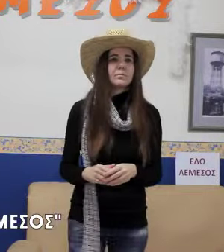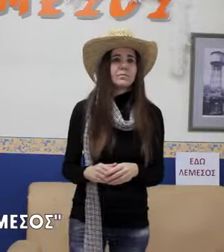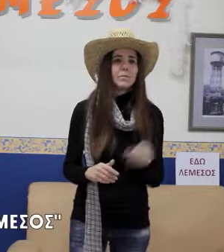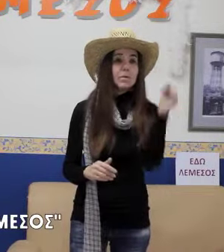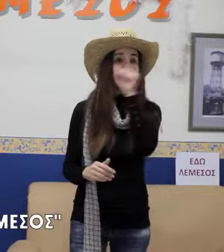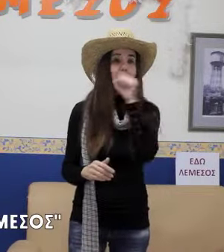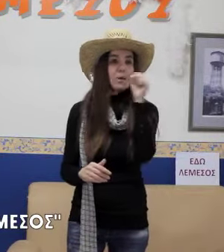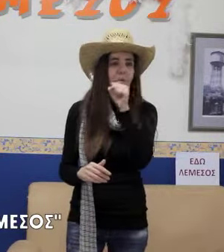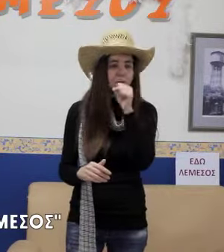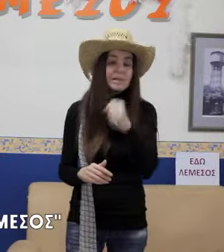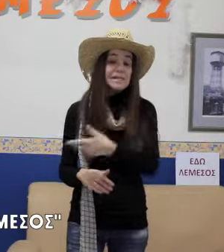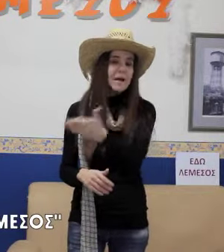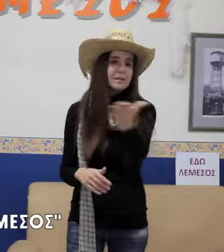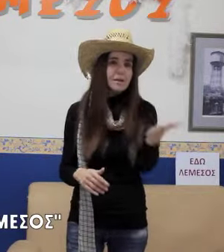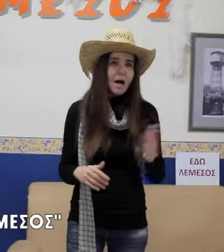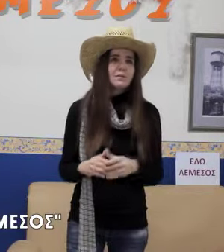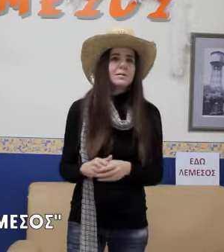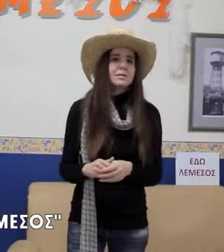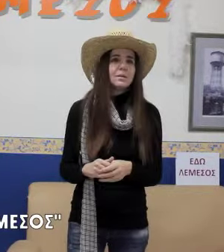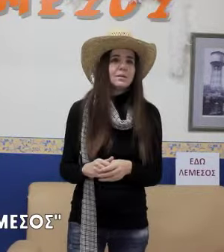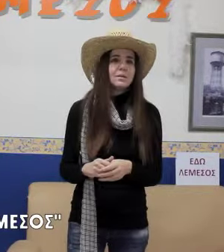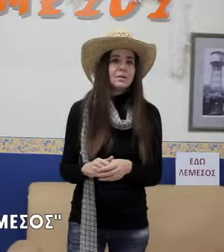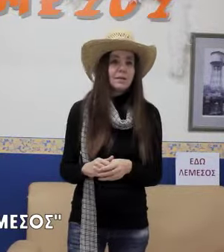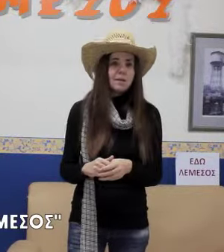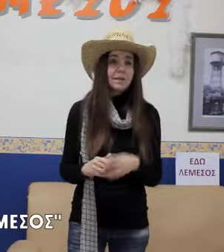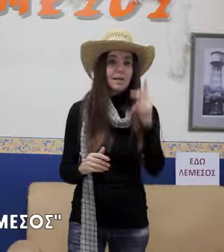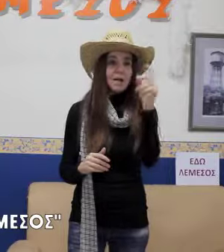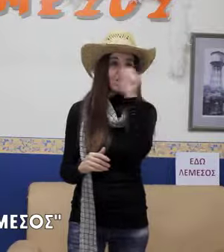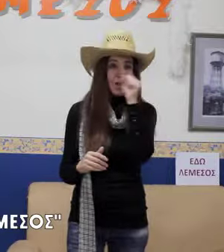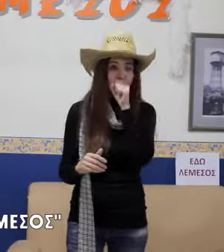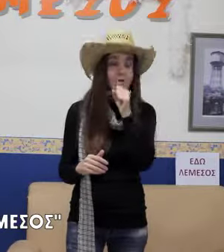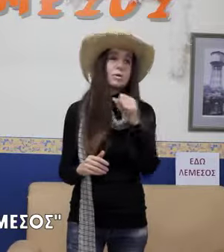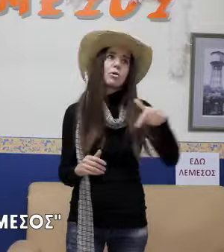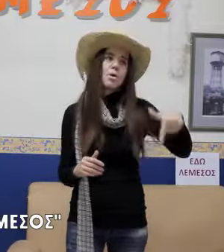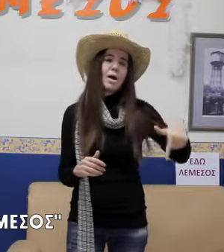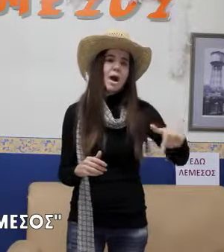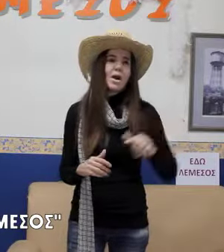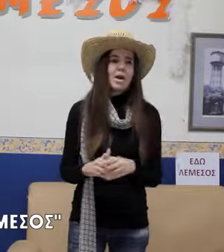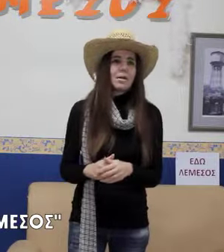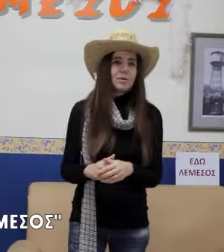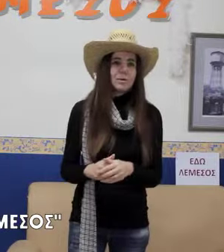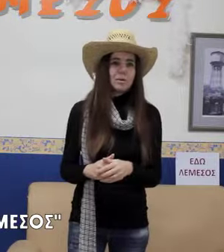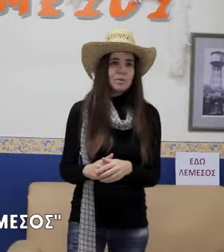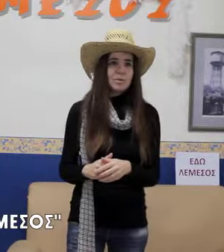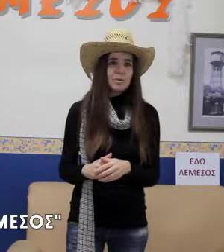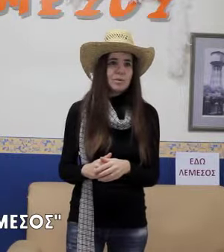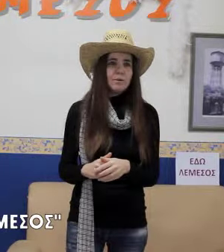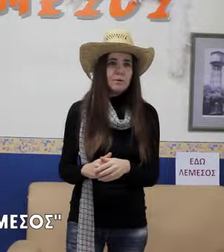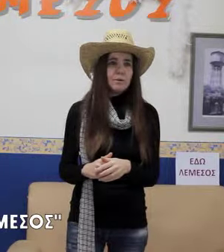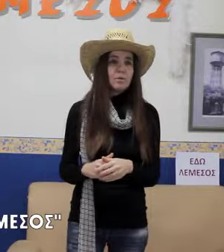Τραγουδούν για σας οι Κανταδόροι Γιοργαλέπτουν και χορεύει μαζί